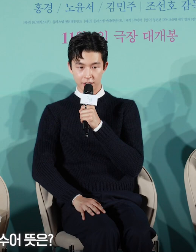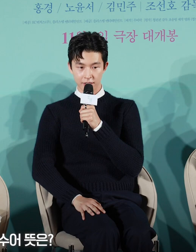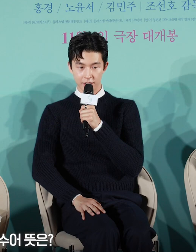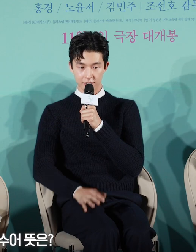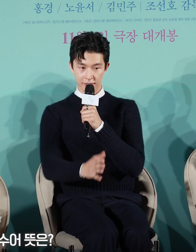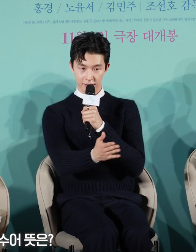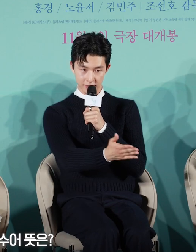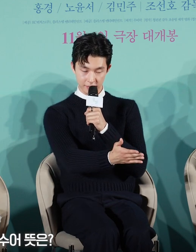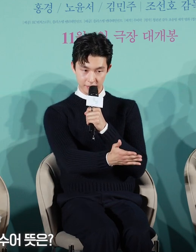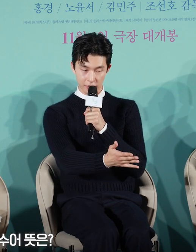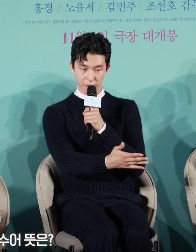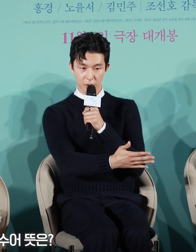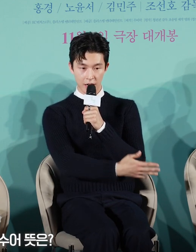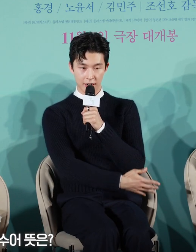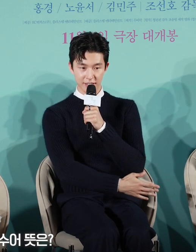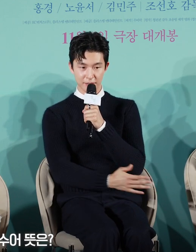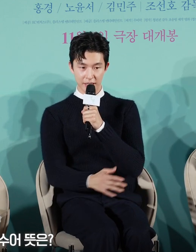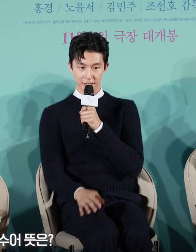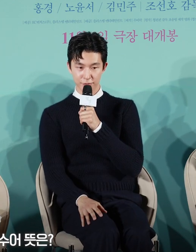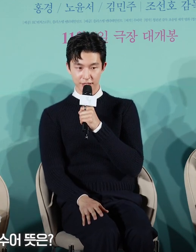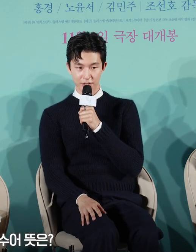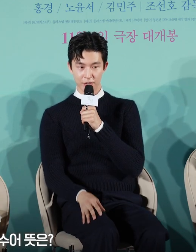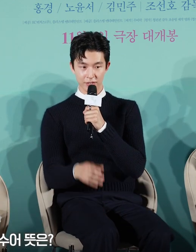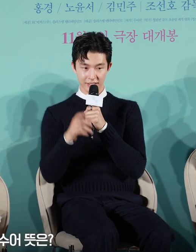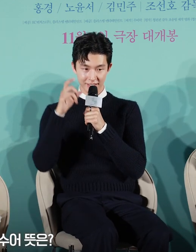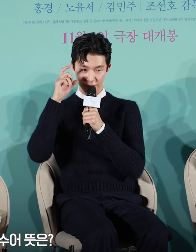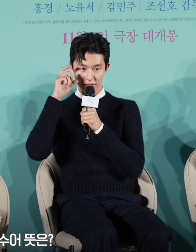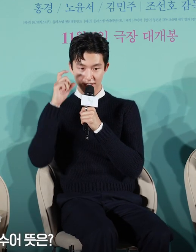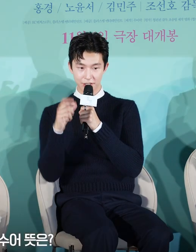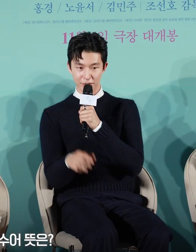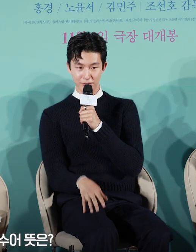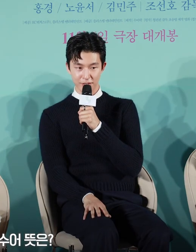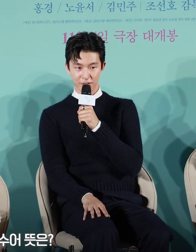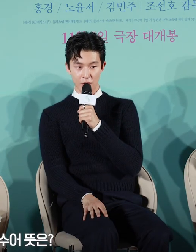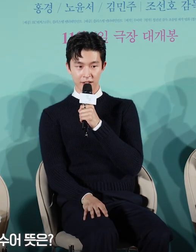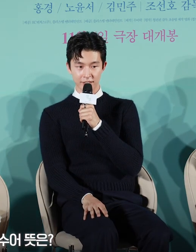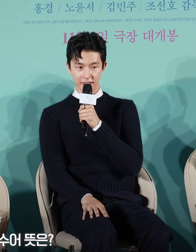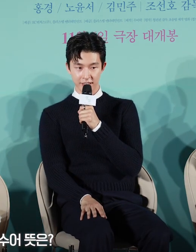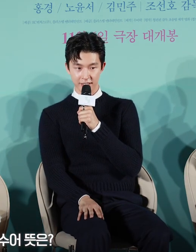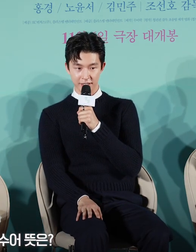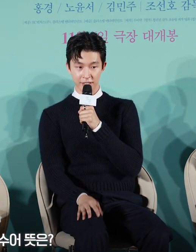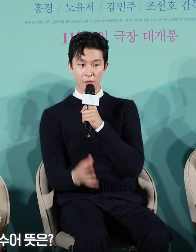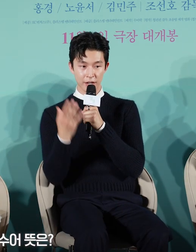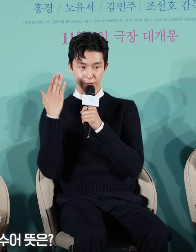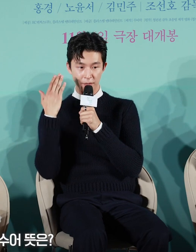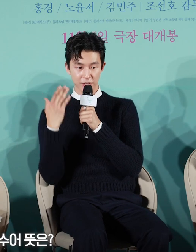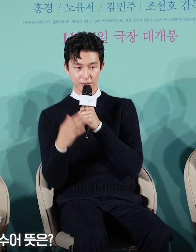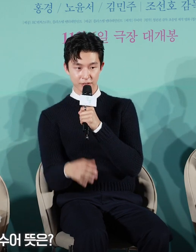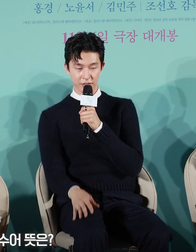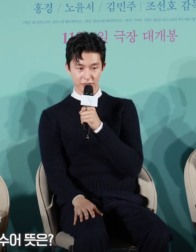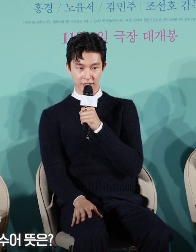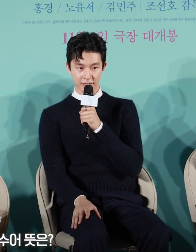가을이를 만나고 나서 뒤늦게 이런 것들을 정하는데 그 영화에도 담기거든요. 근데